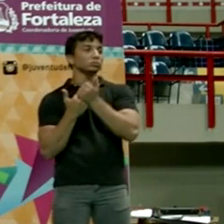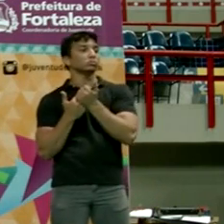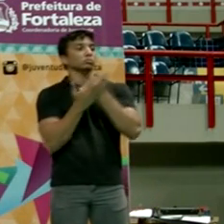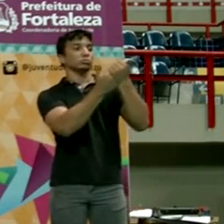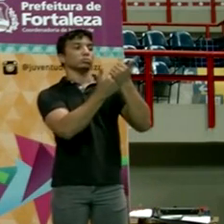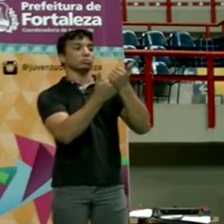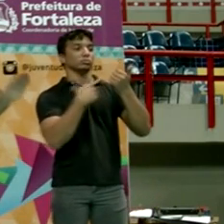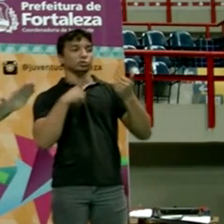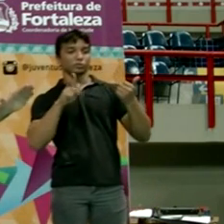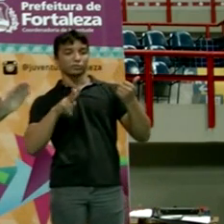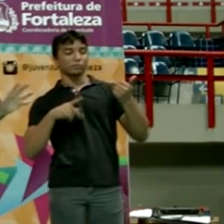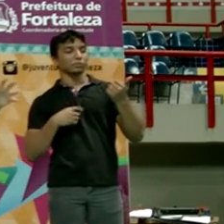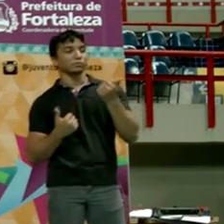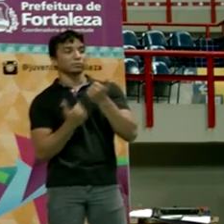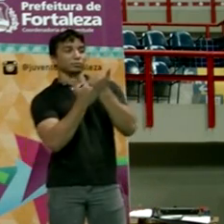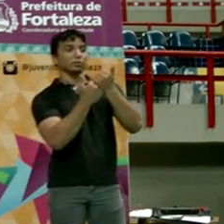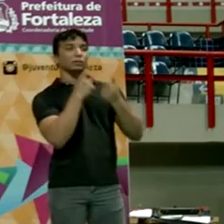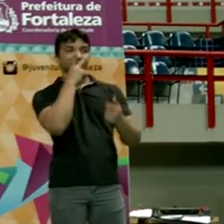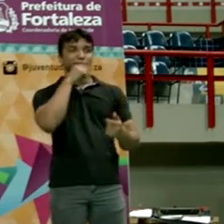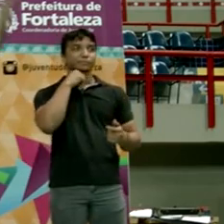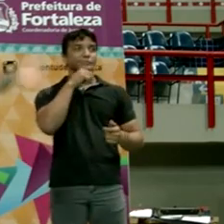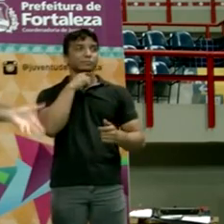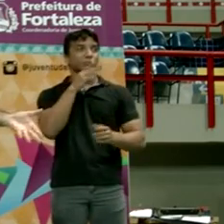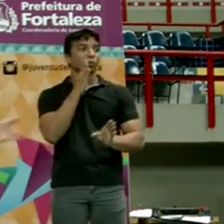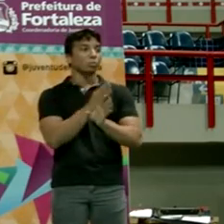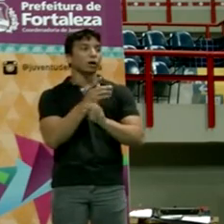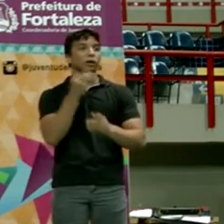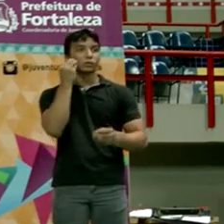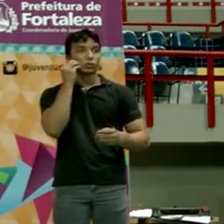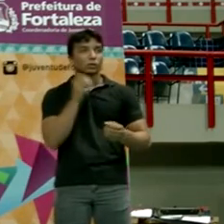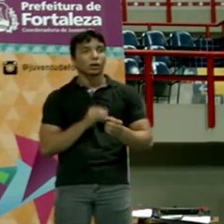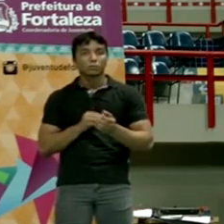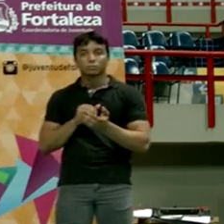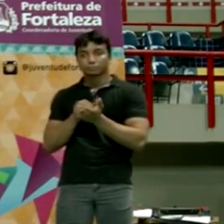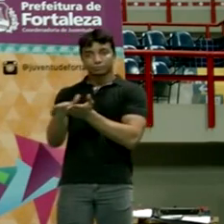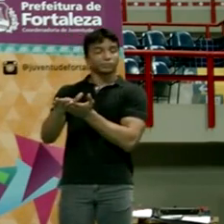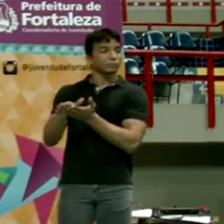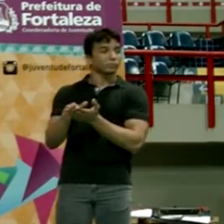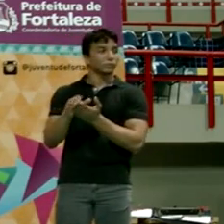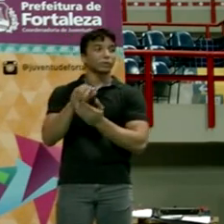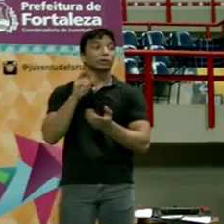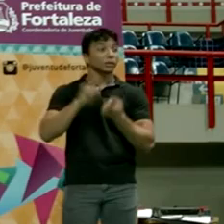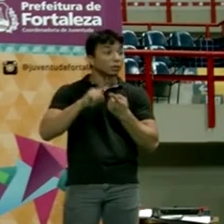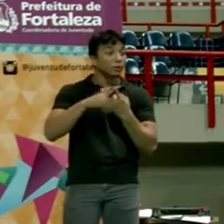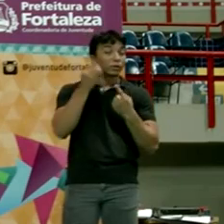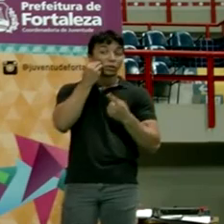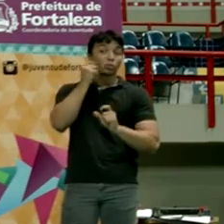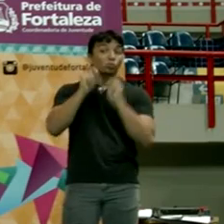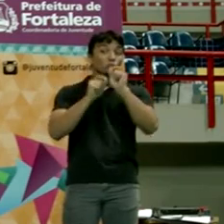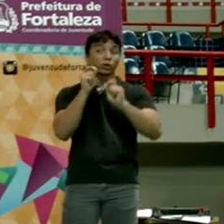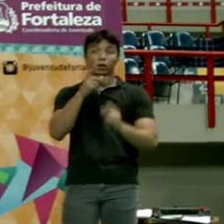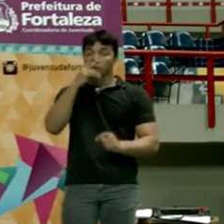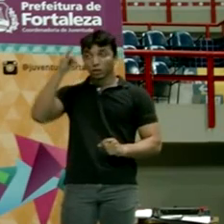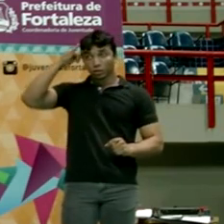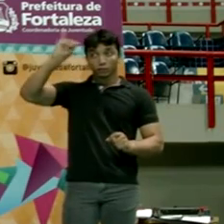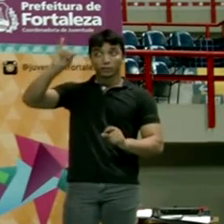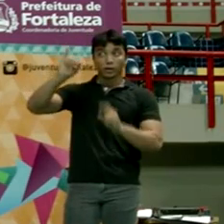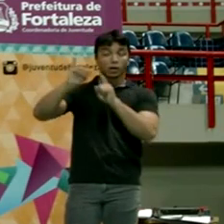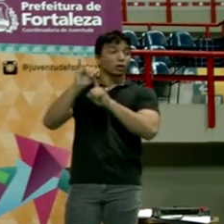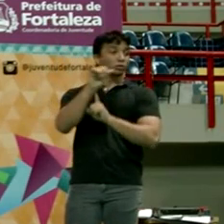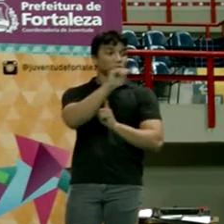Getúlio, mas não teria a menor chance, porque tentaram o impeachment e tentaram também evitar